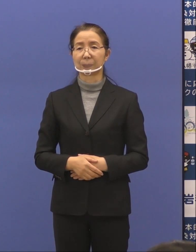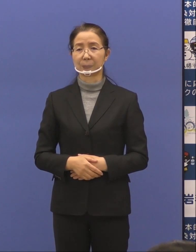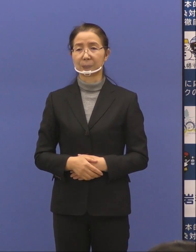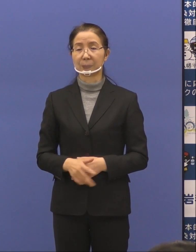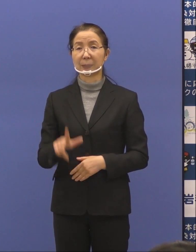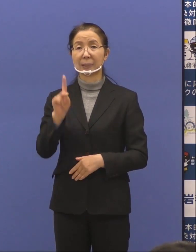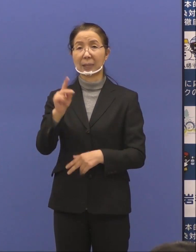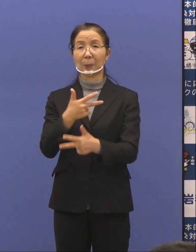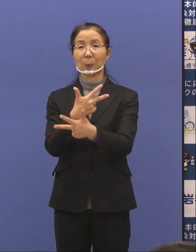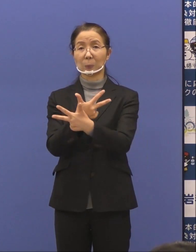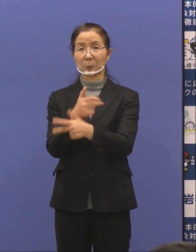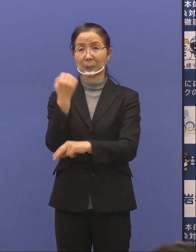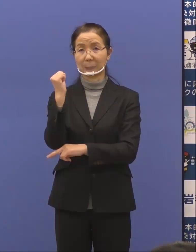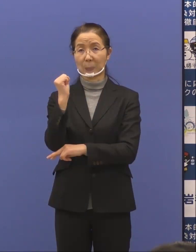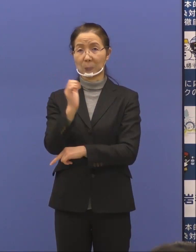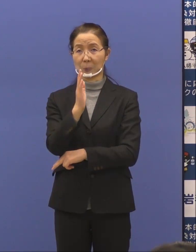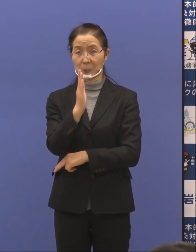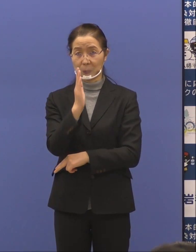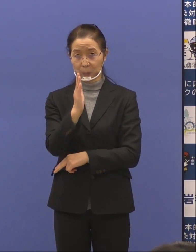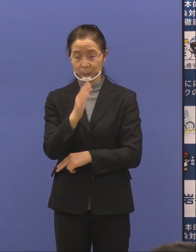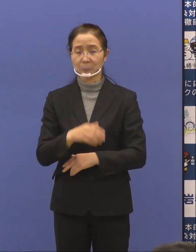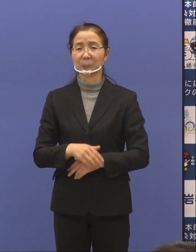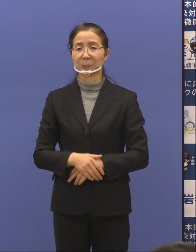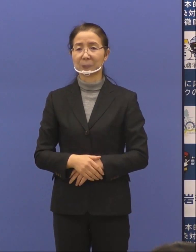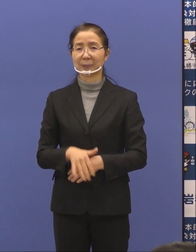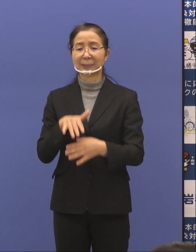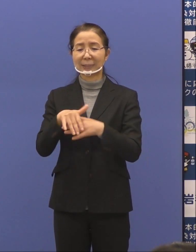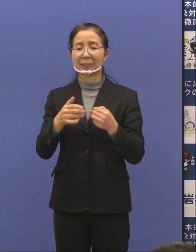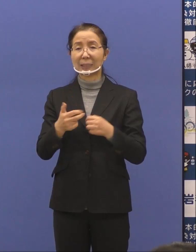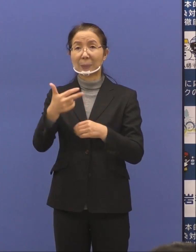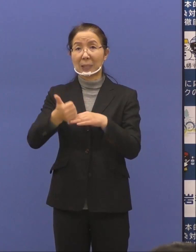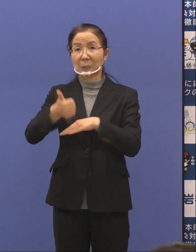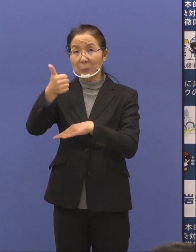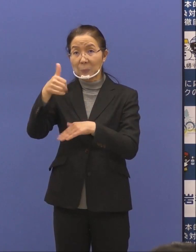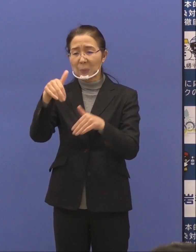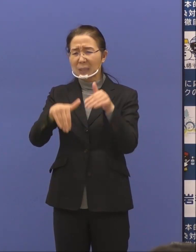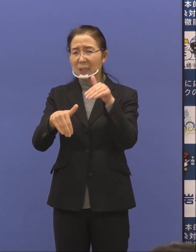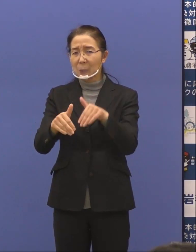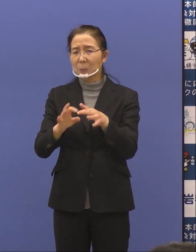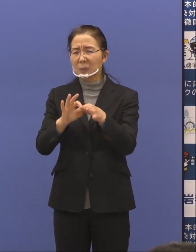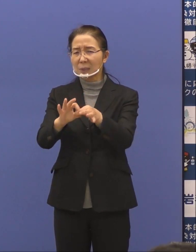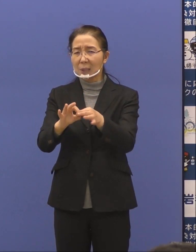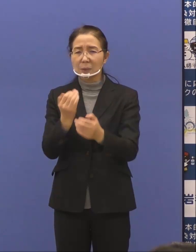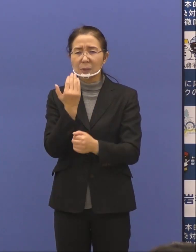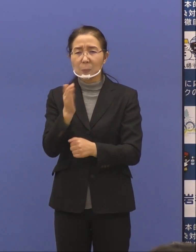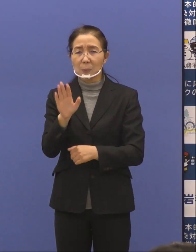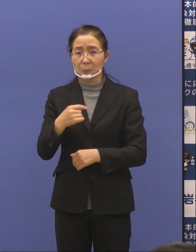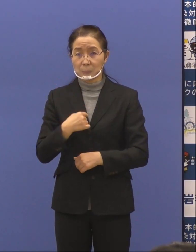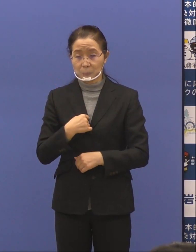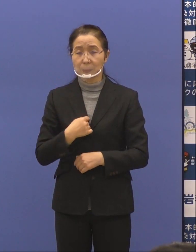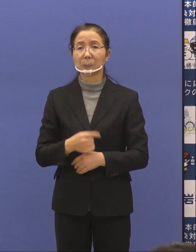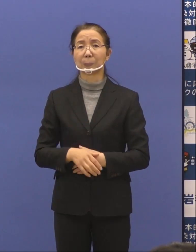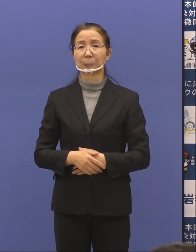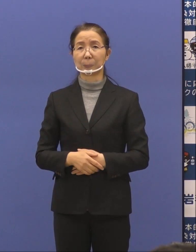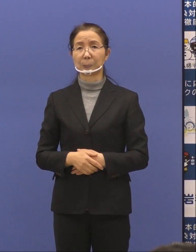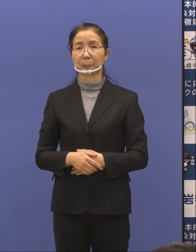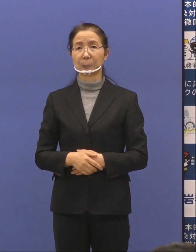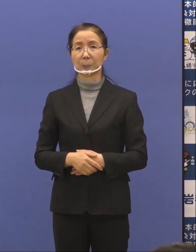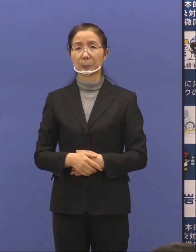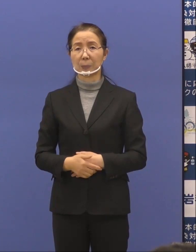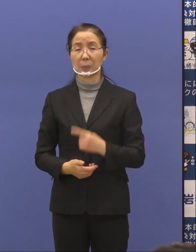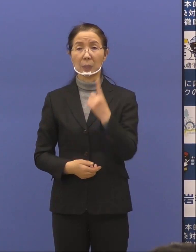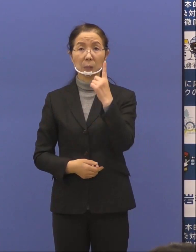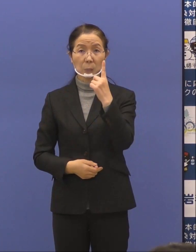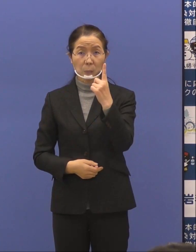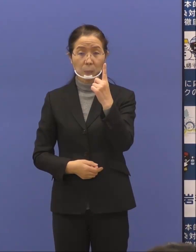河北新報の横川です。私からの滝沢市長選に関して、先ほど出た質問に関連してお聞きしたいと思ってます。1点目なんですけ